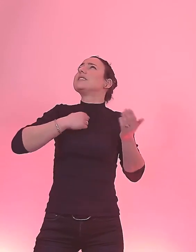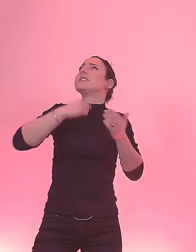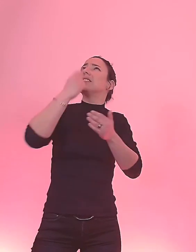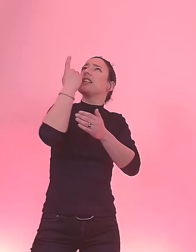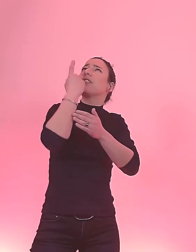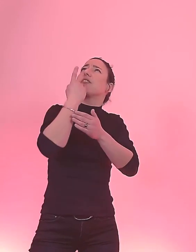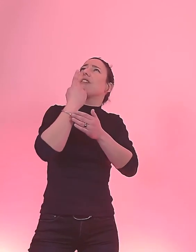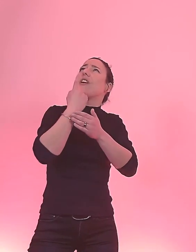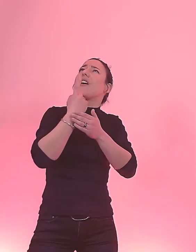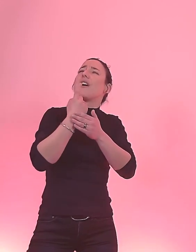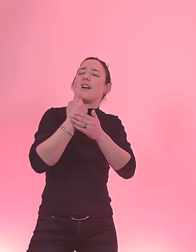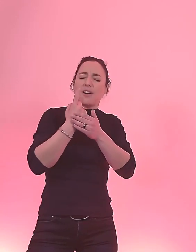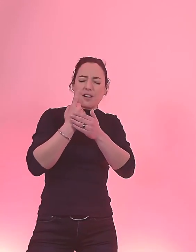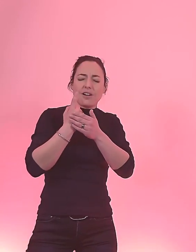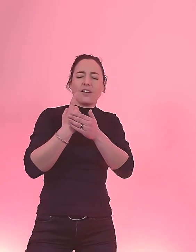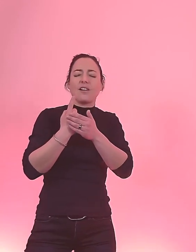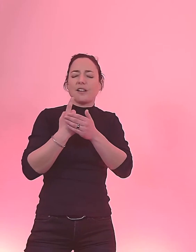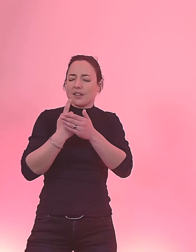ik van